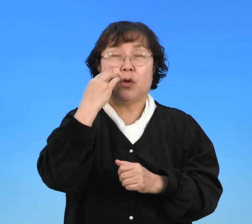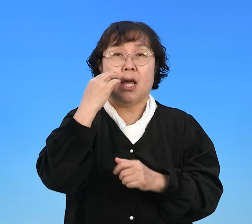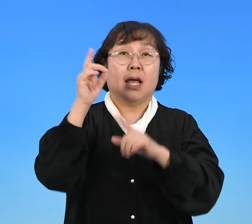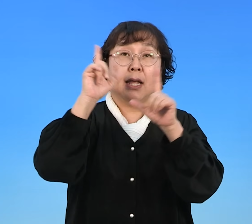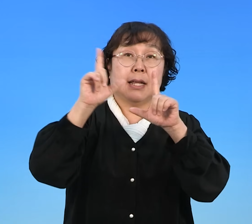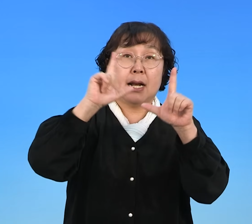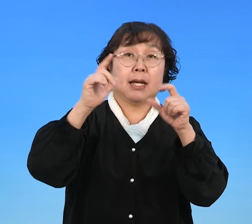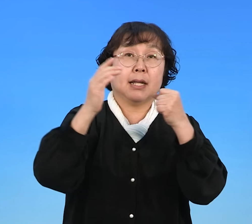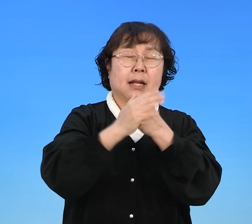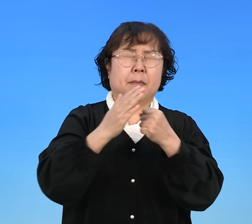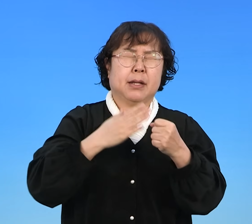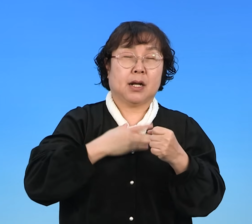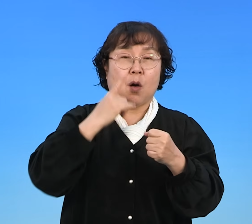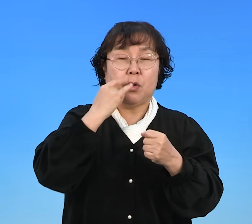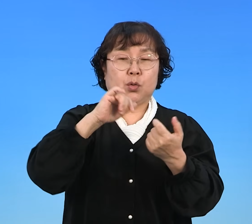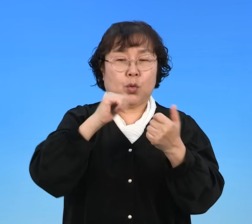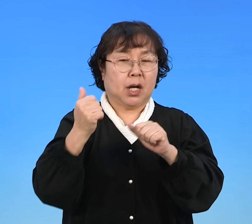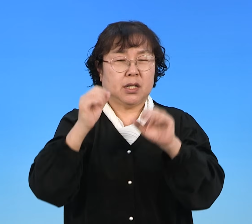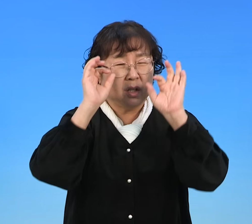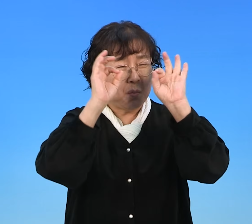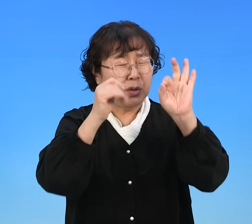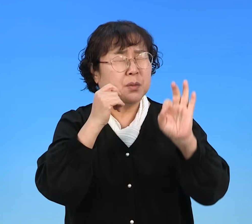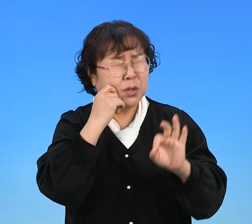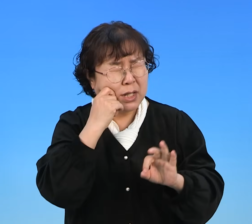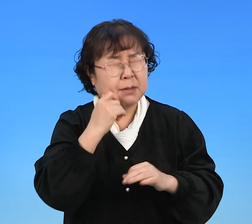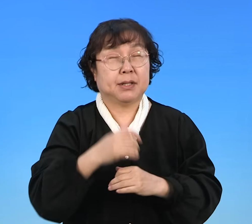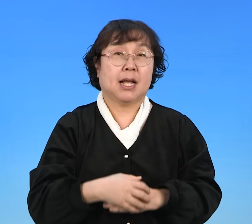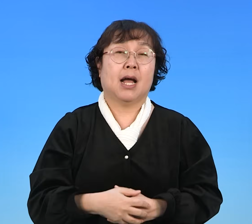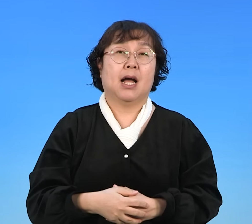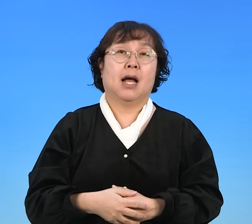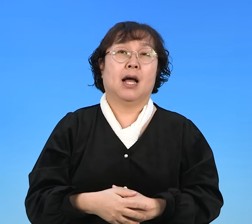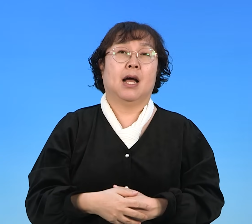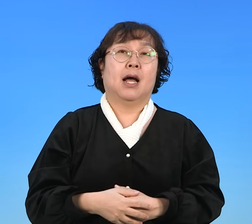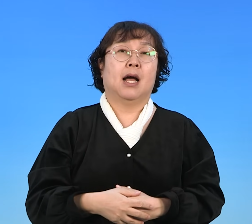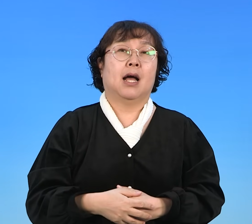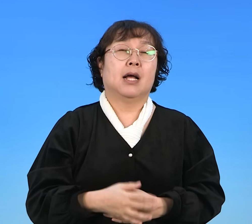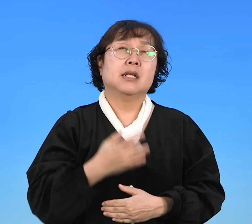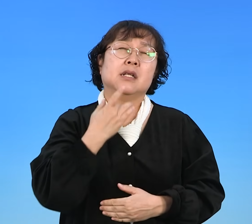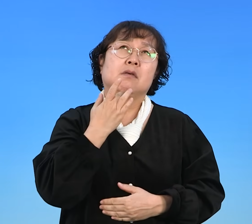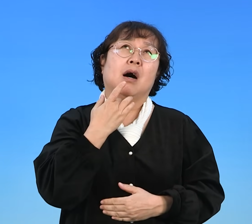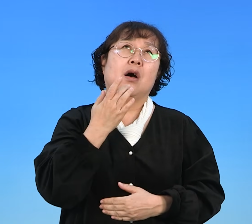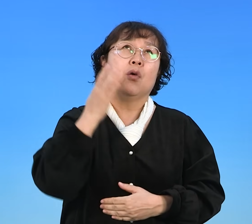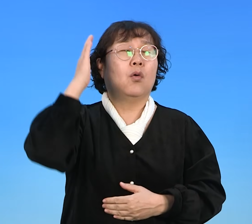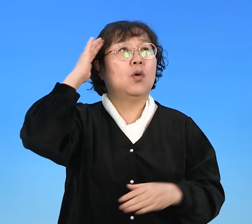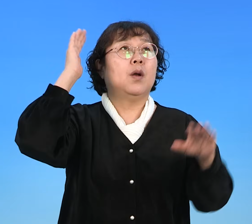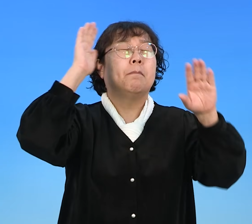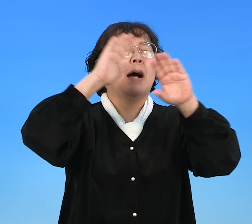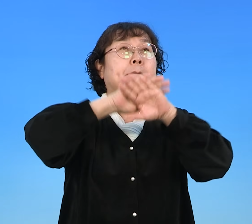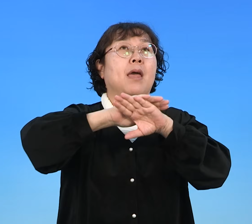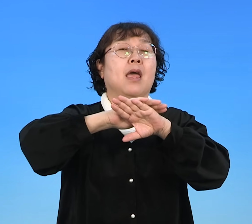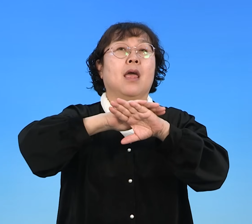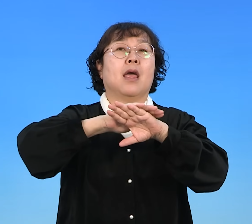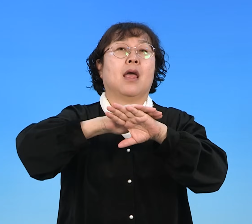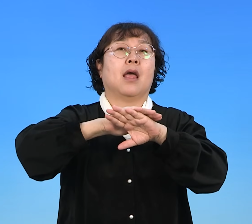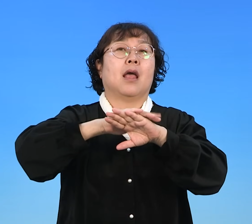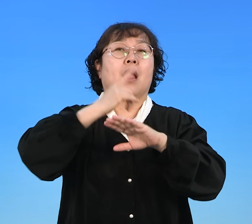때문에 임종도 제가 지킬 수가 없었고요. 그리고 이제 화요일